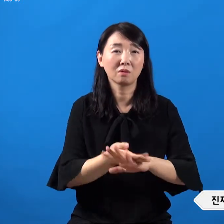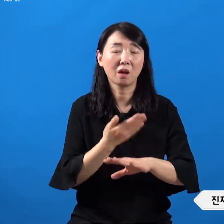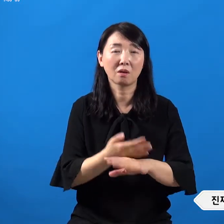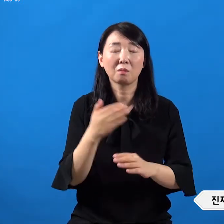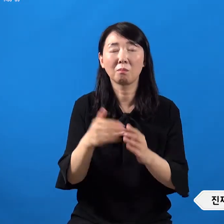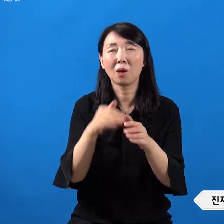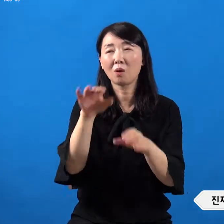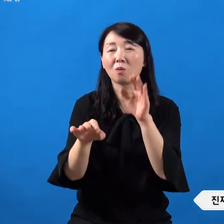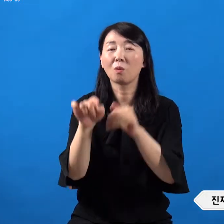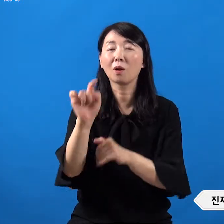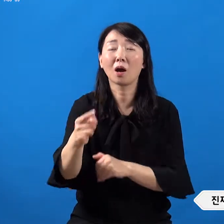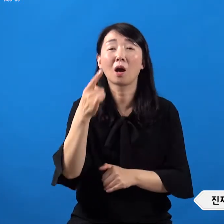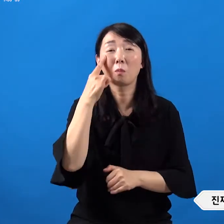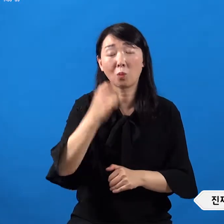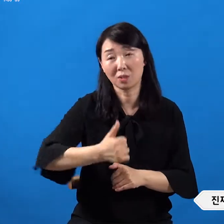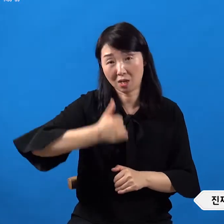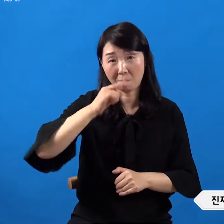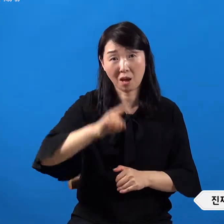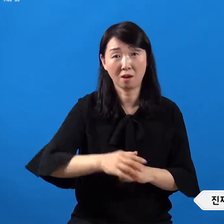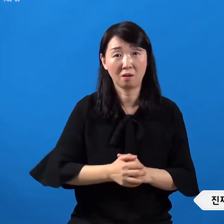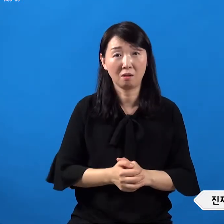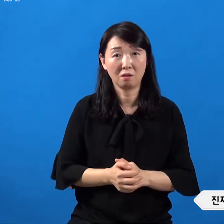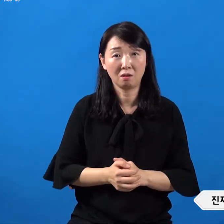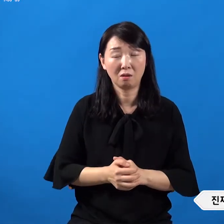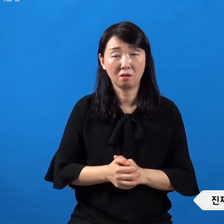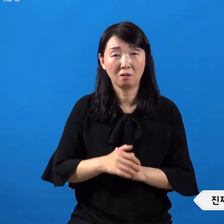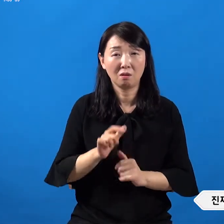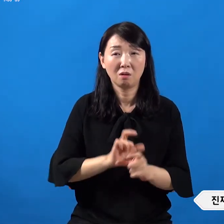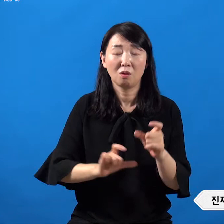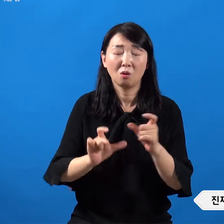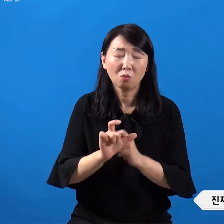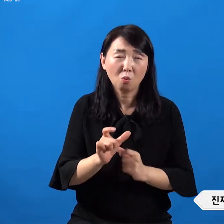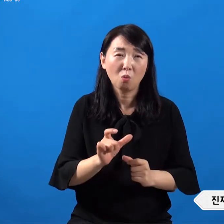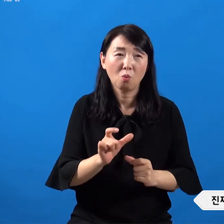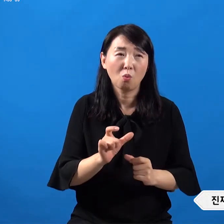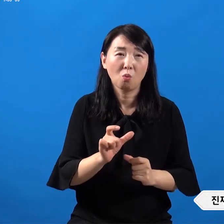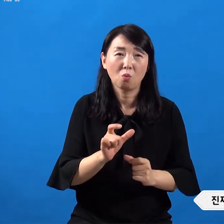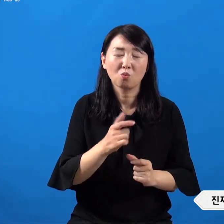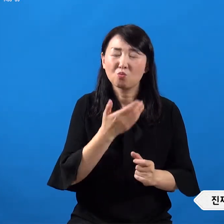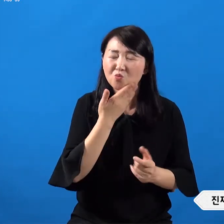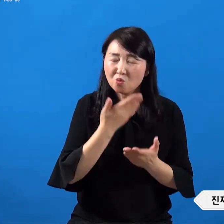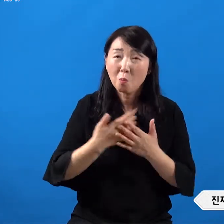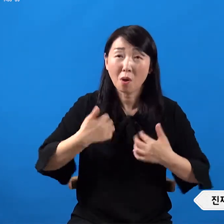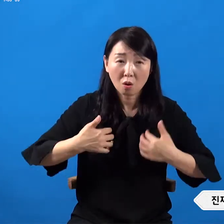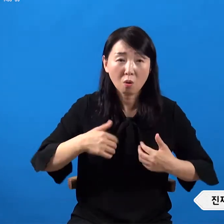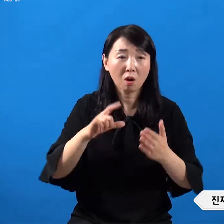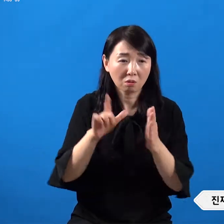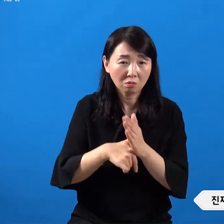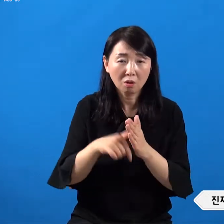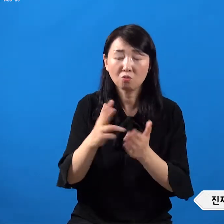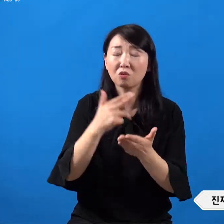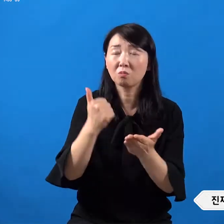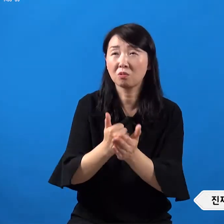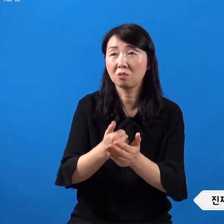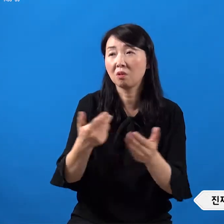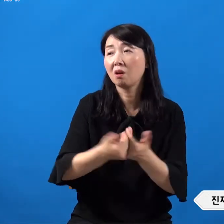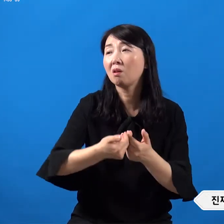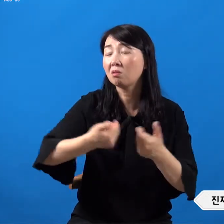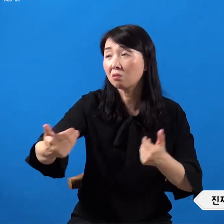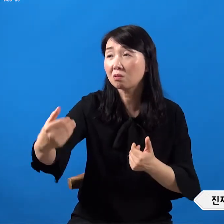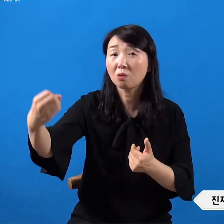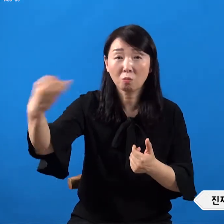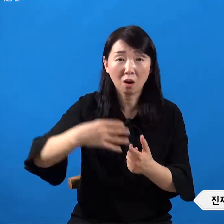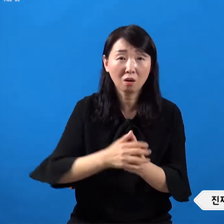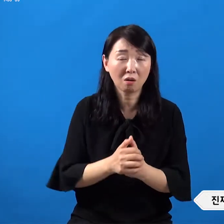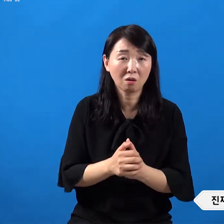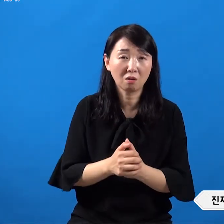다른 마을로 가자. 더 좋아하고 반가워야 할 그때에 주님은 떠나자라고 말씀합니다.